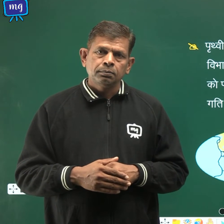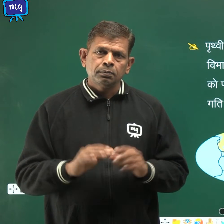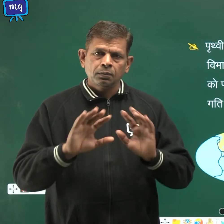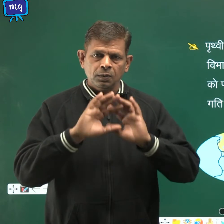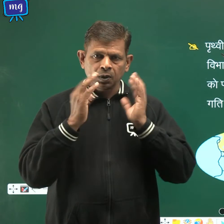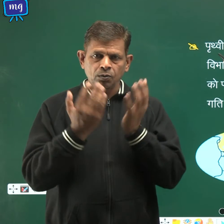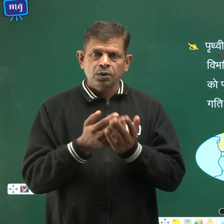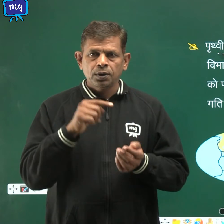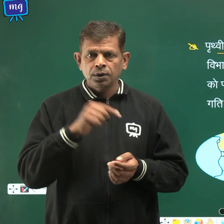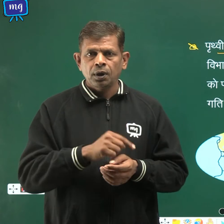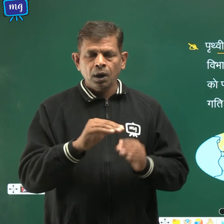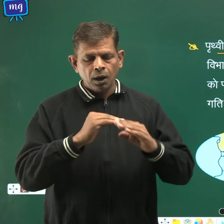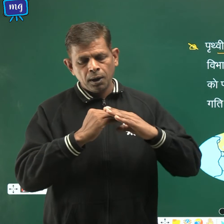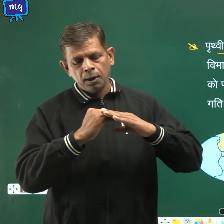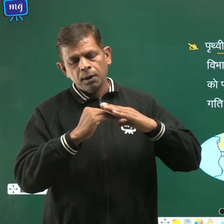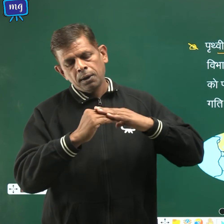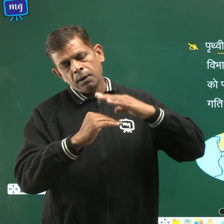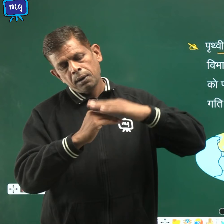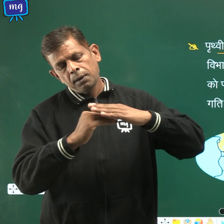पृथ्वी की यह परत